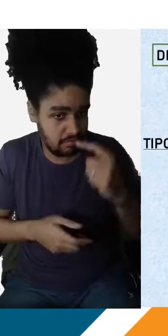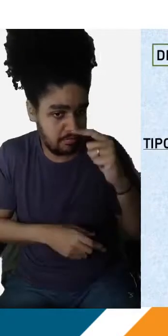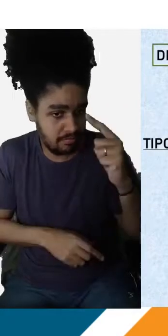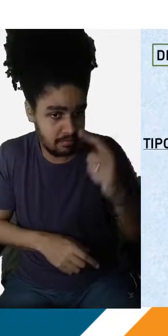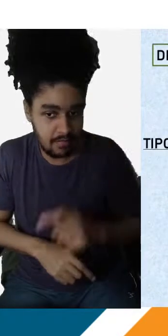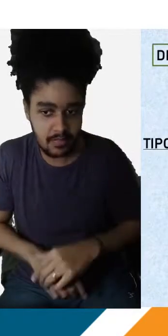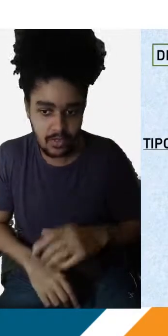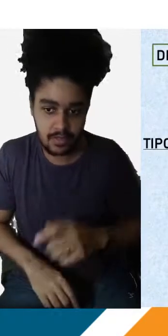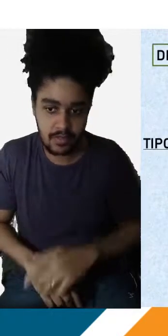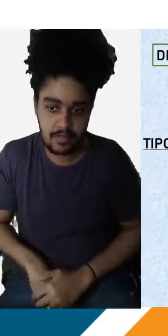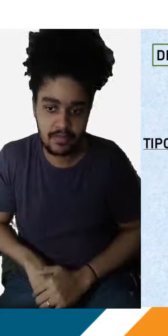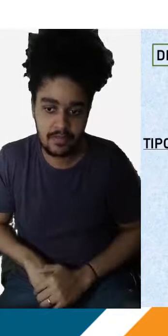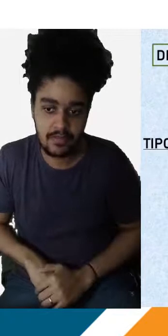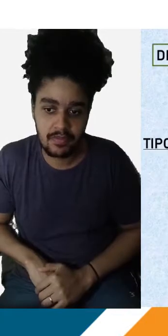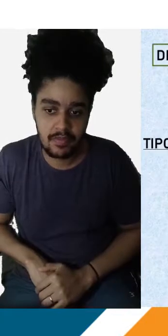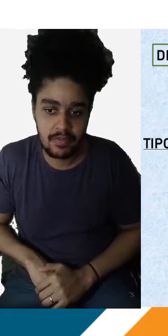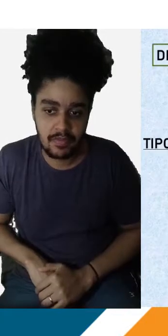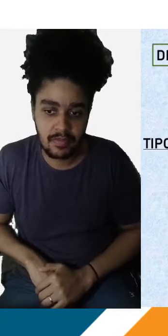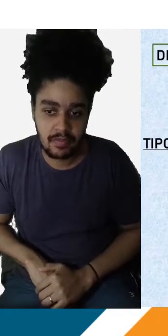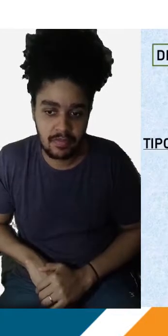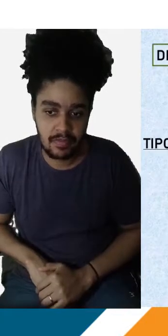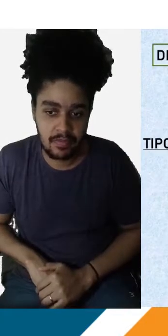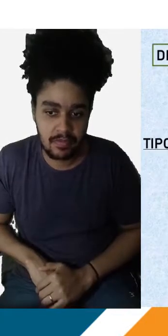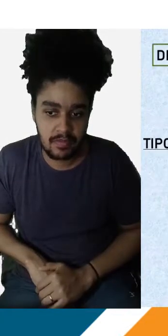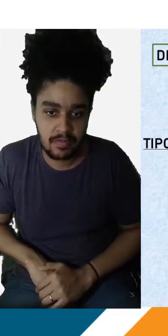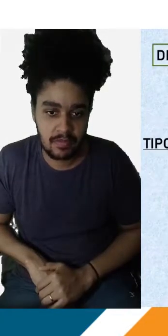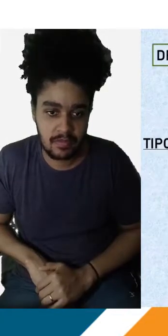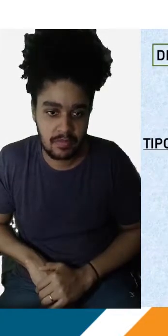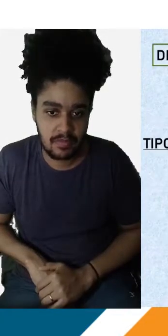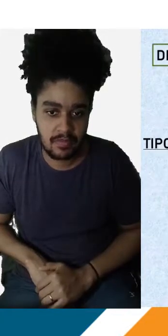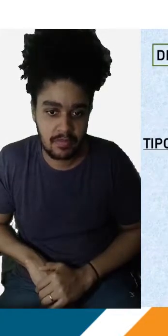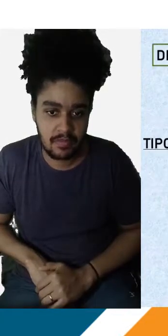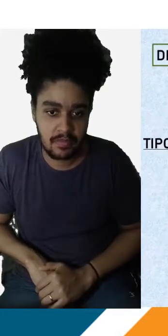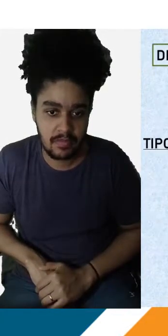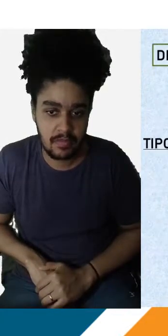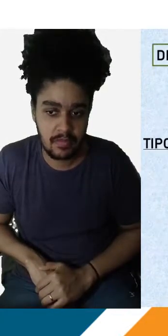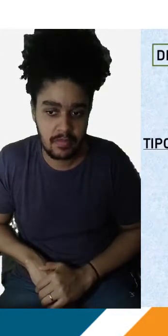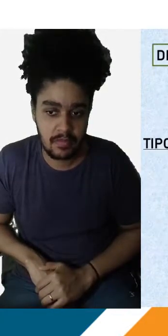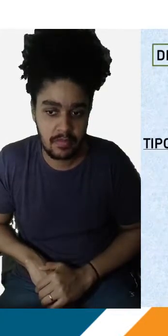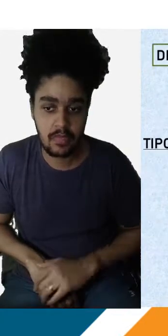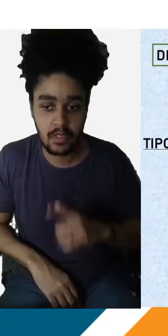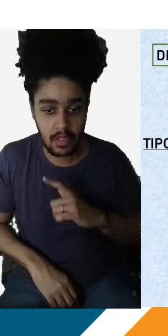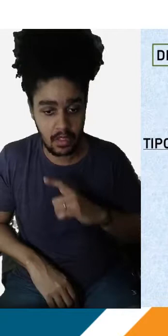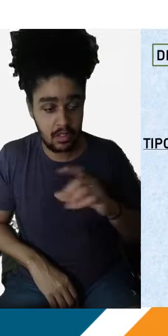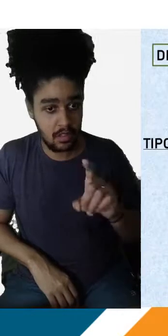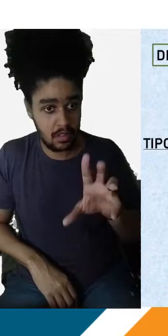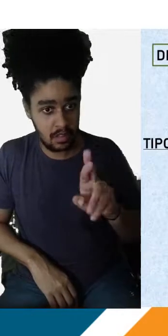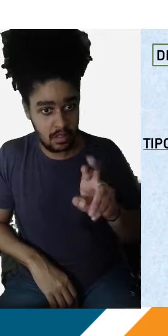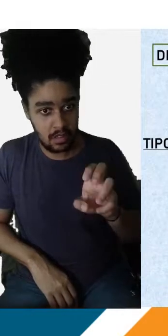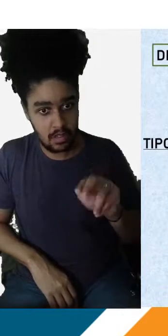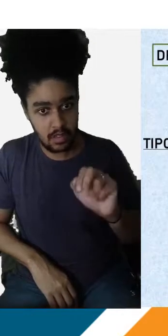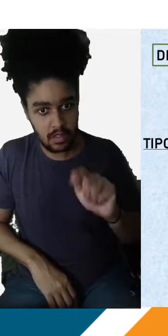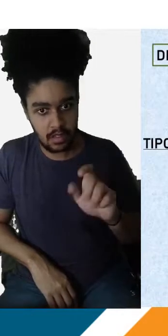Um dia, quem sabe, galera, um dia. Mas seguimos. E temos a drenagem arreica. O que é